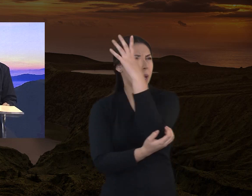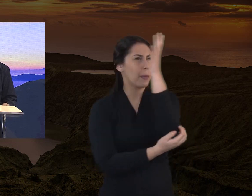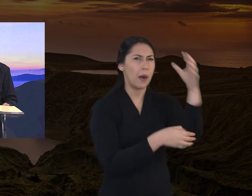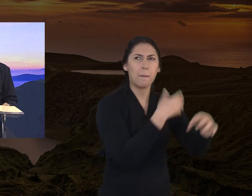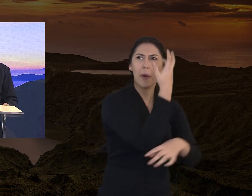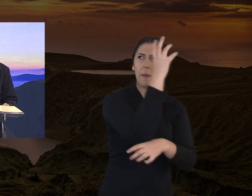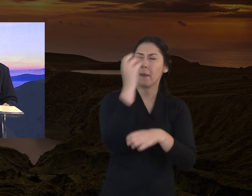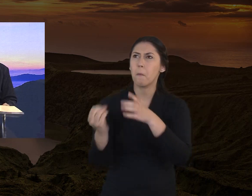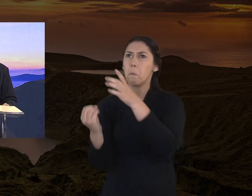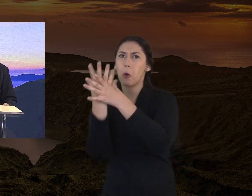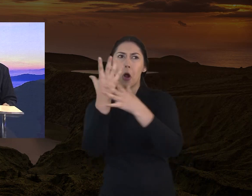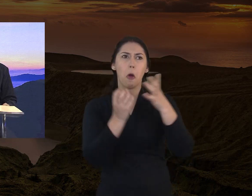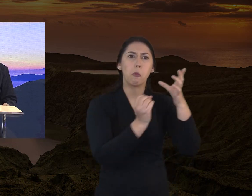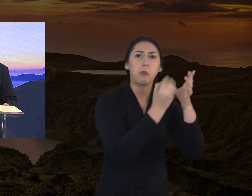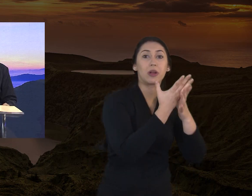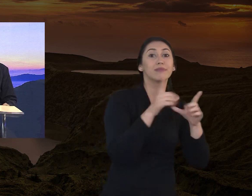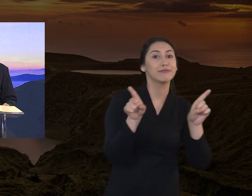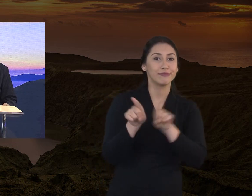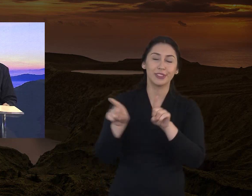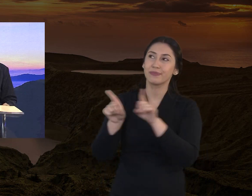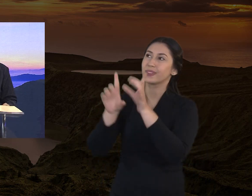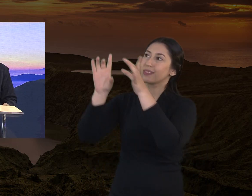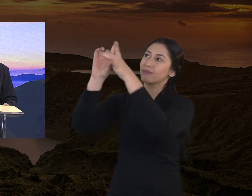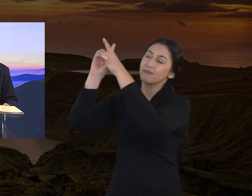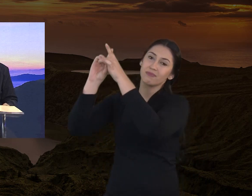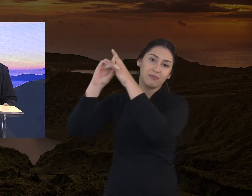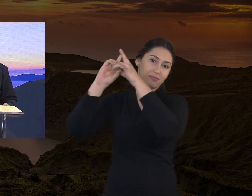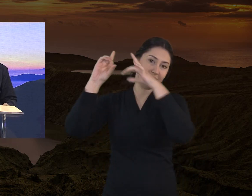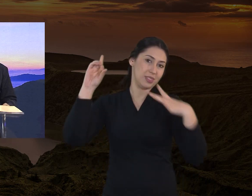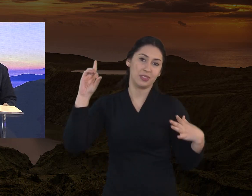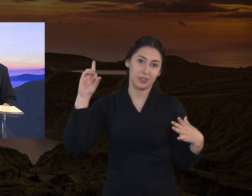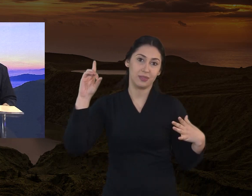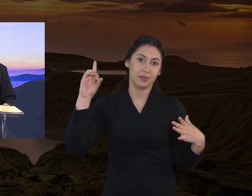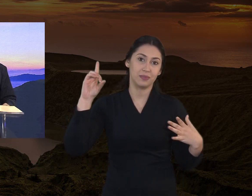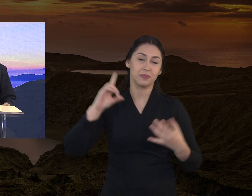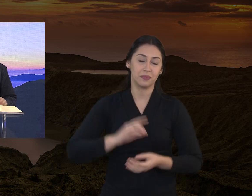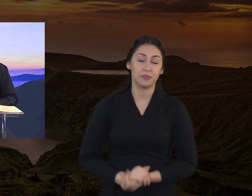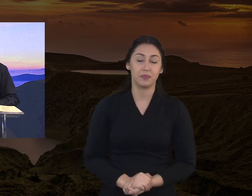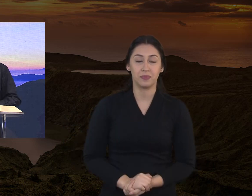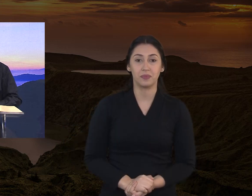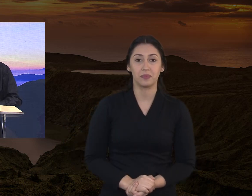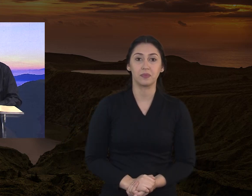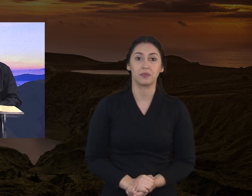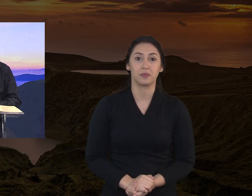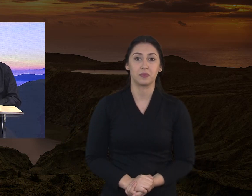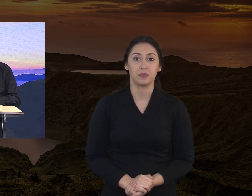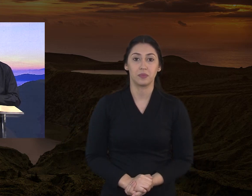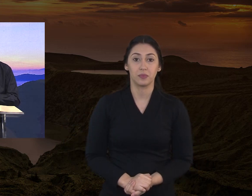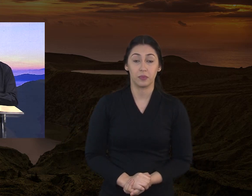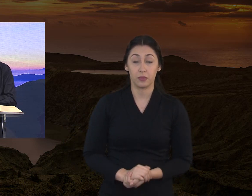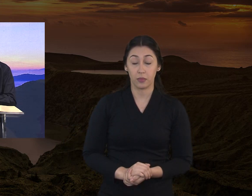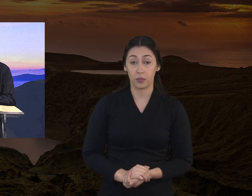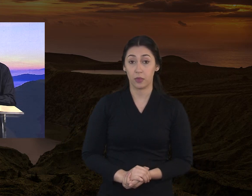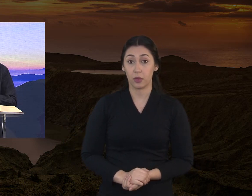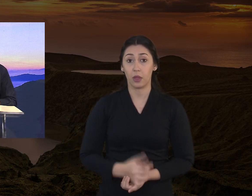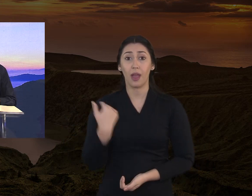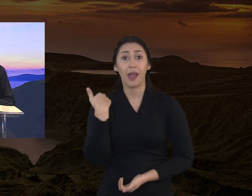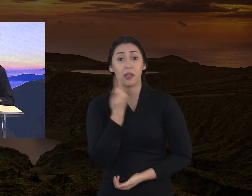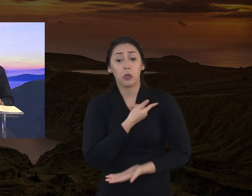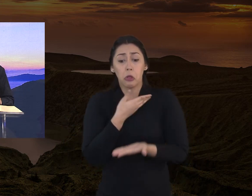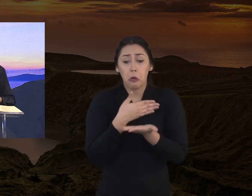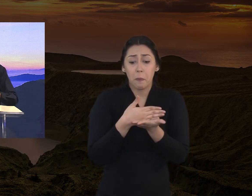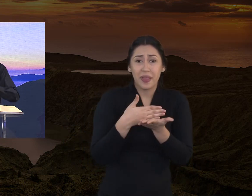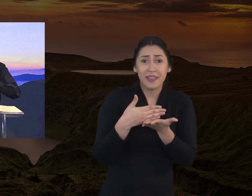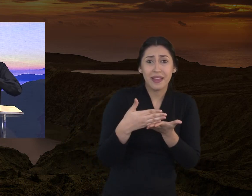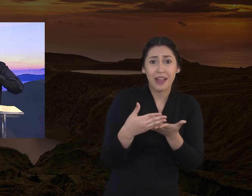criação aqui na terra que estava em Deus. Então, aí nós passamos